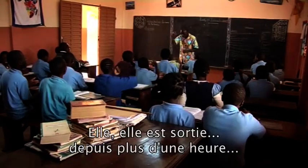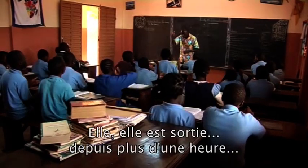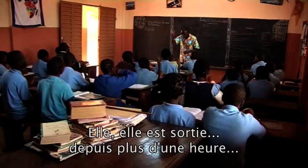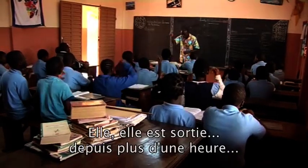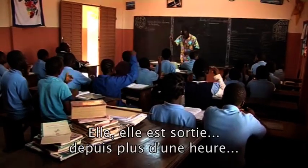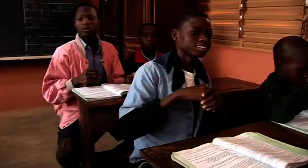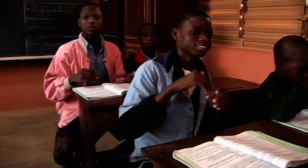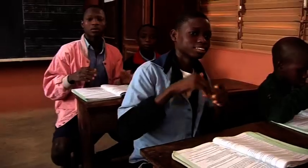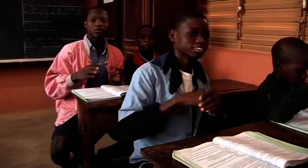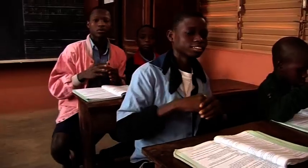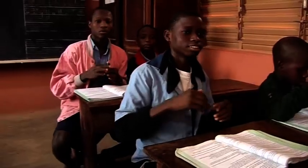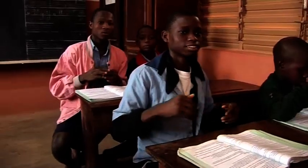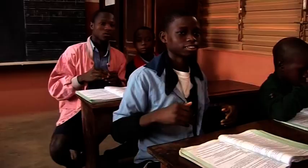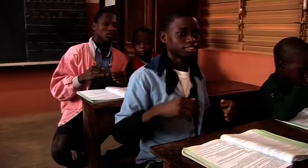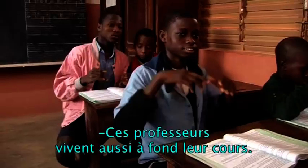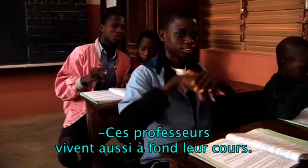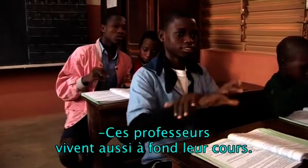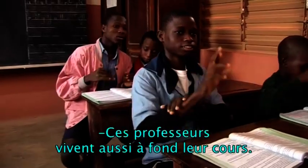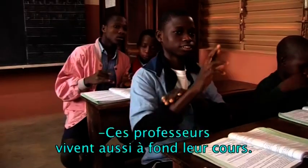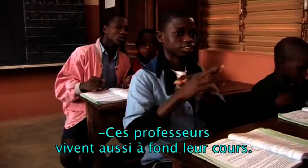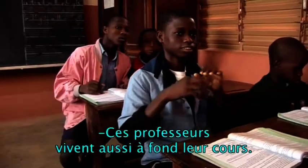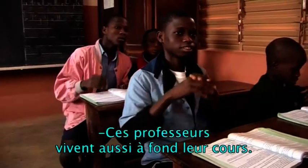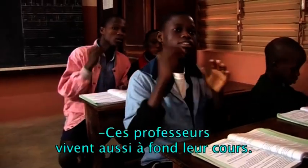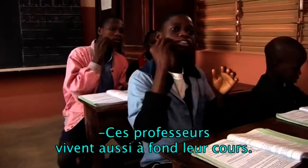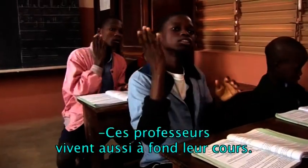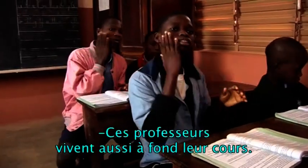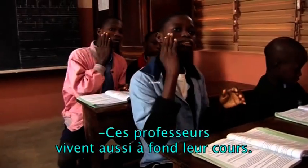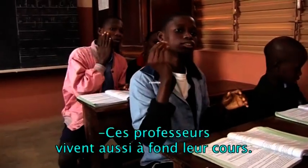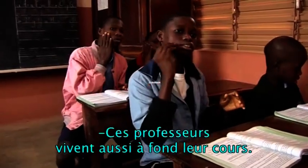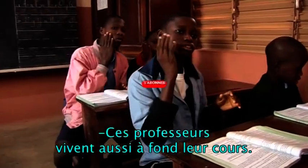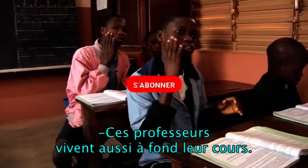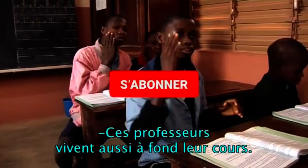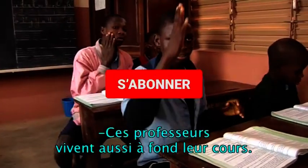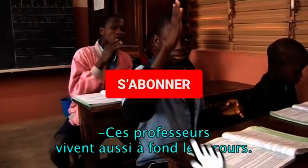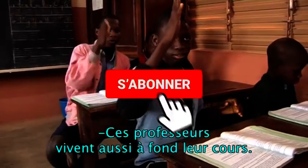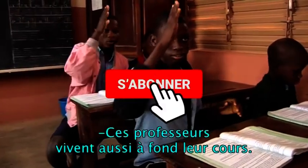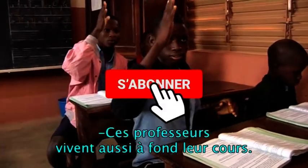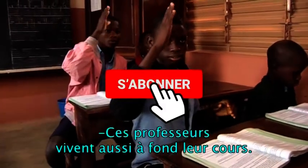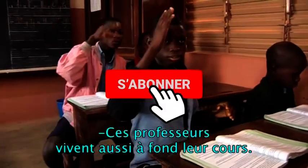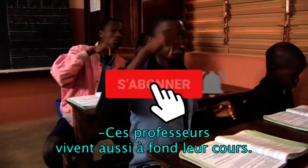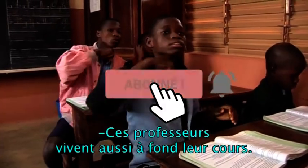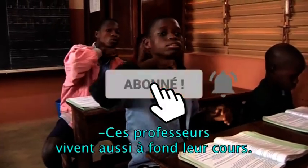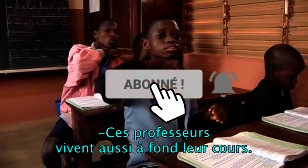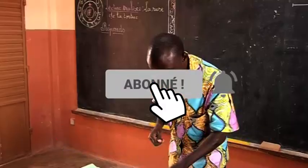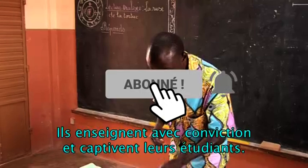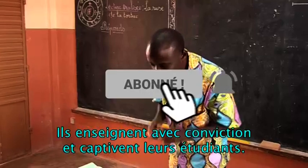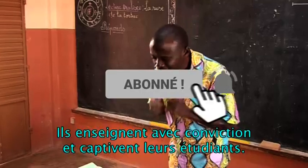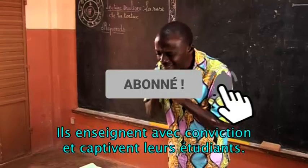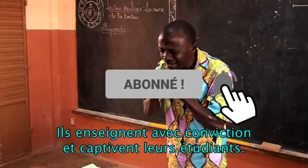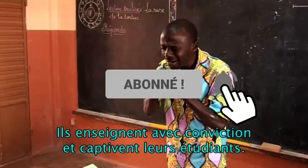d'une heure. Il y a les maîtres qui signent, mais il y a aussi ces enseignants qui vivent à fond leurs cours. Ils interprètent